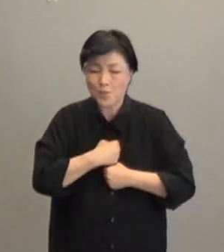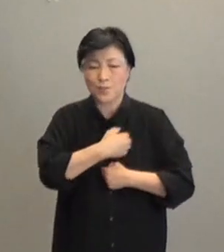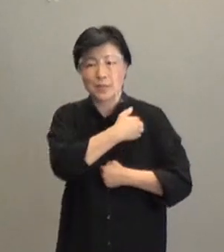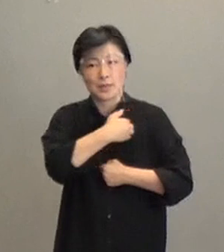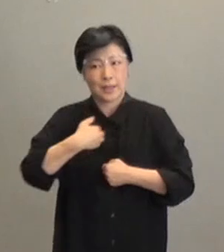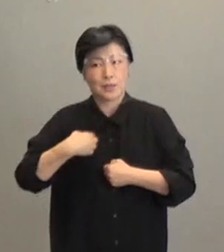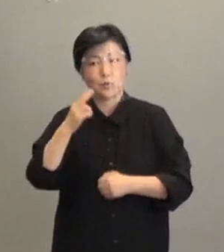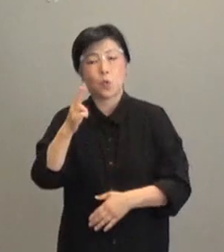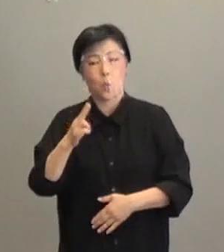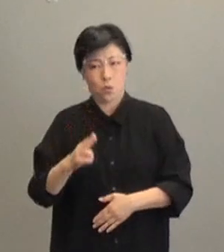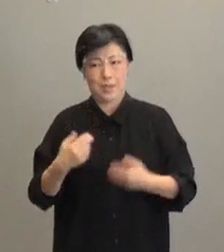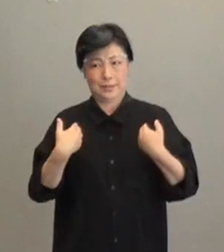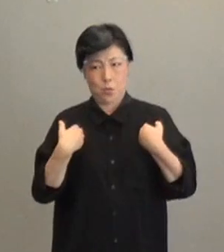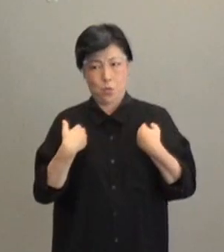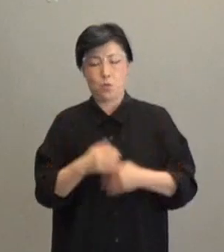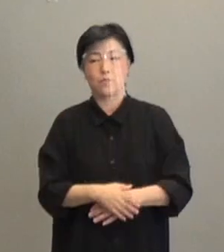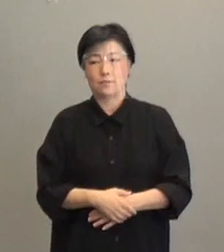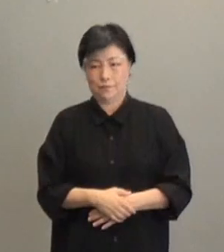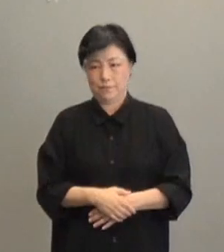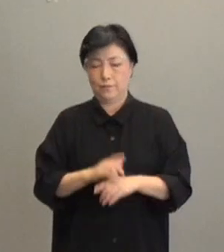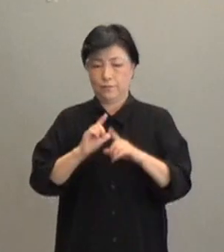があるだろうというふうに思っています。